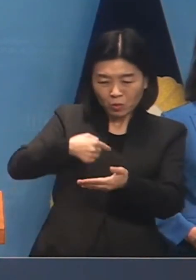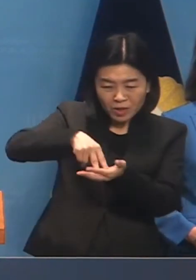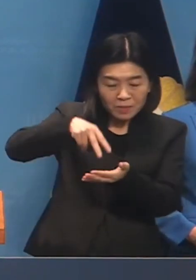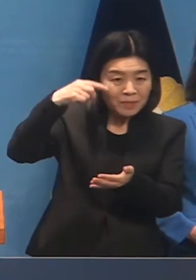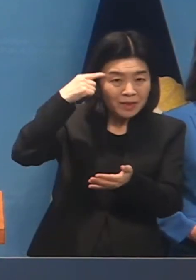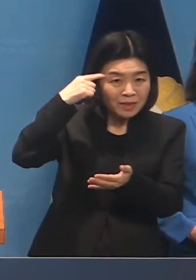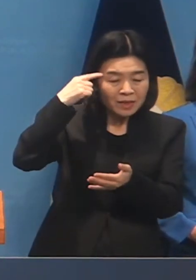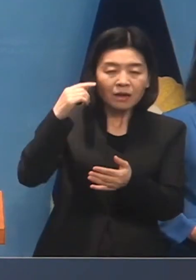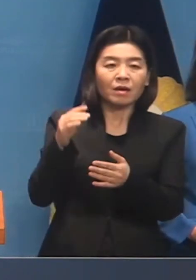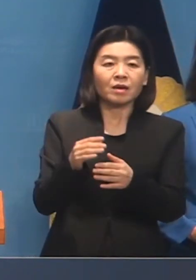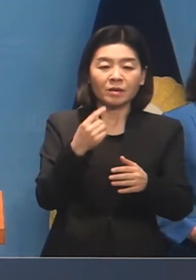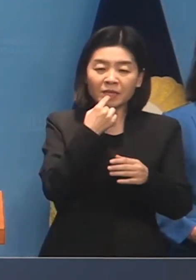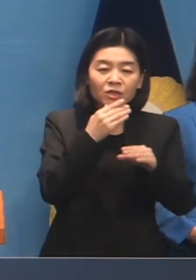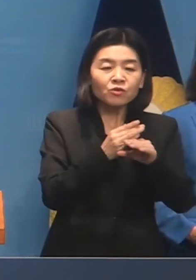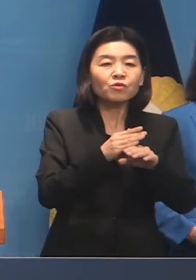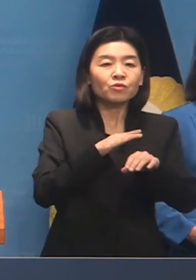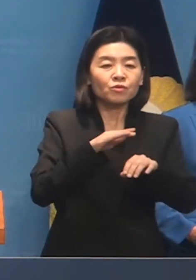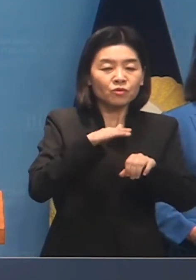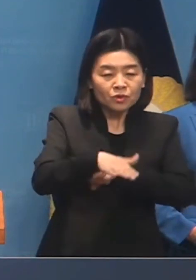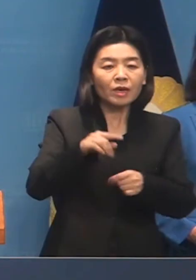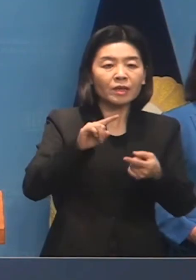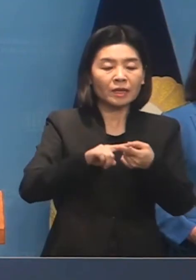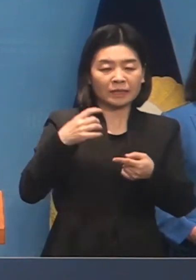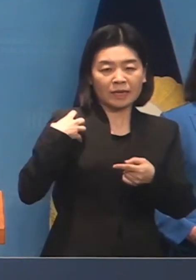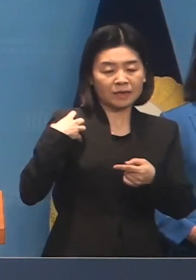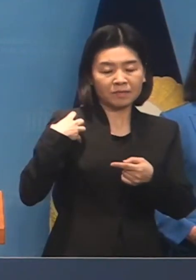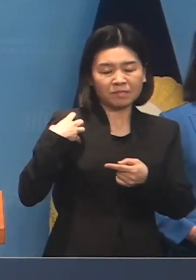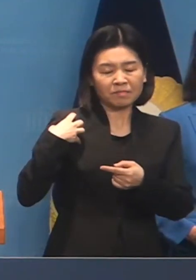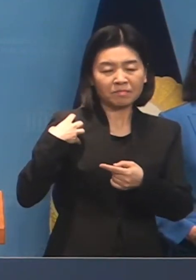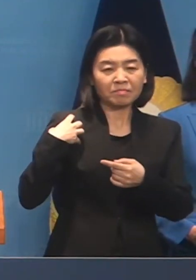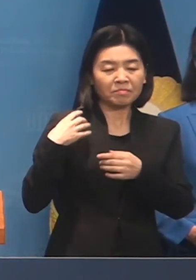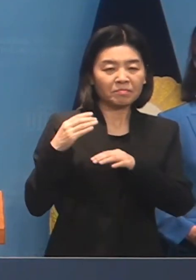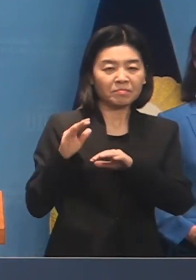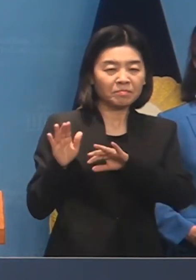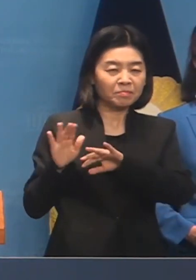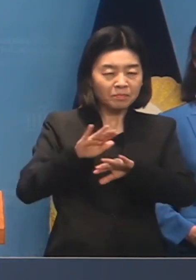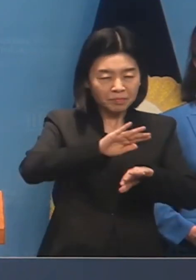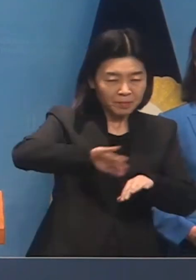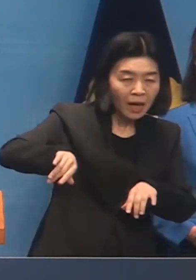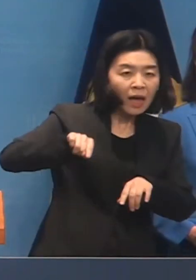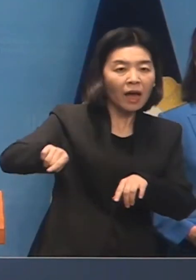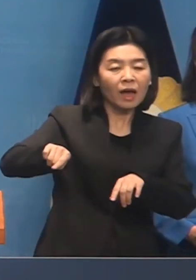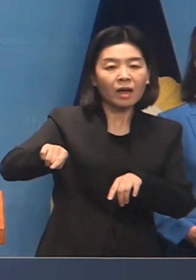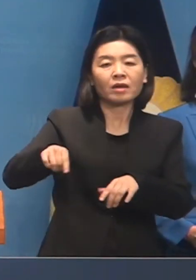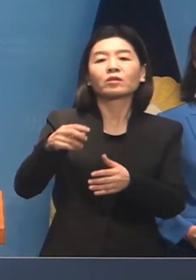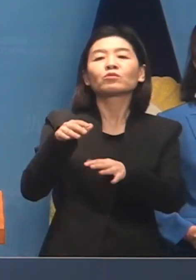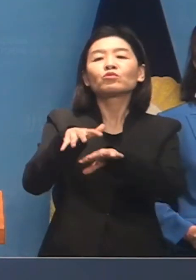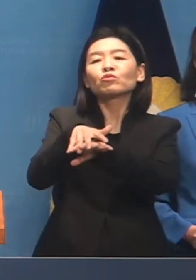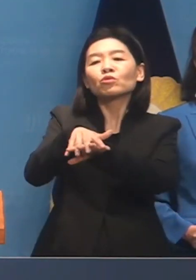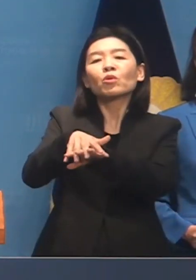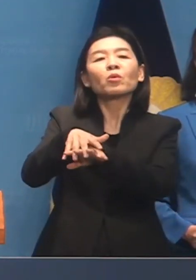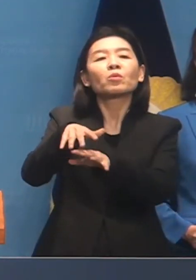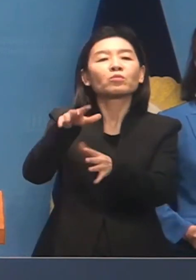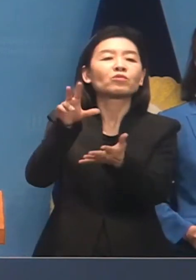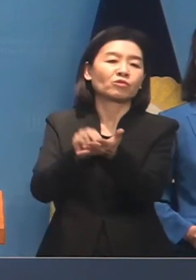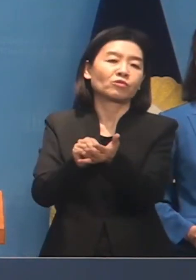책임을 회피하고 공정성을 상실한 구조적 위기에 처해 있음을 분명히 보여주고 있습니다.